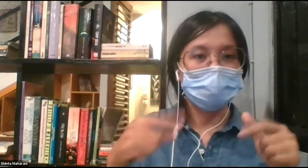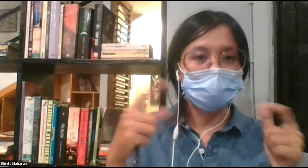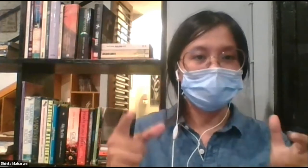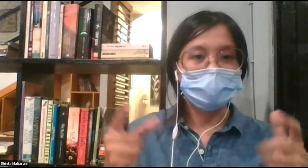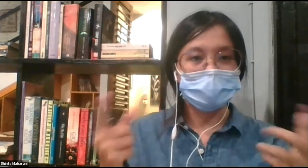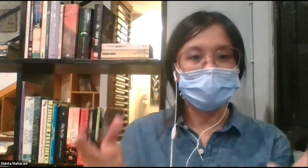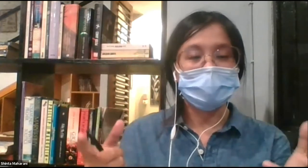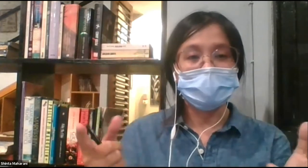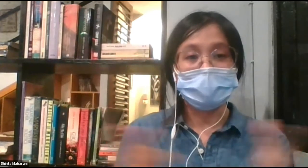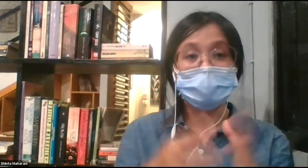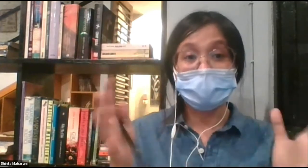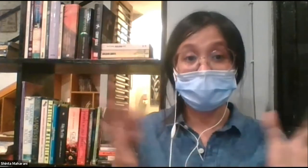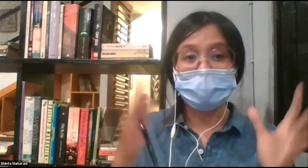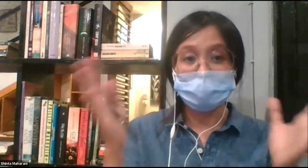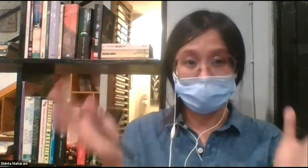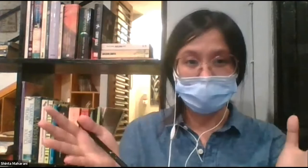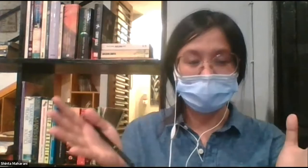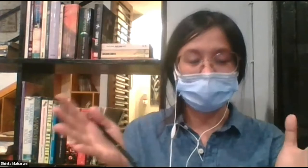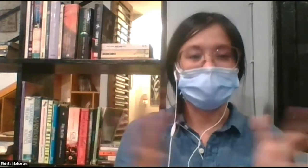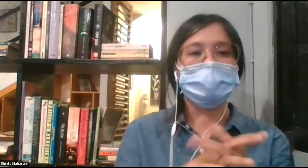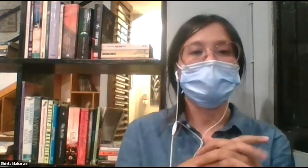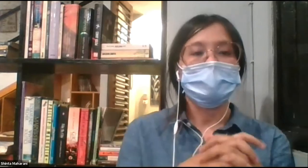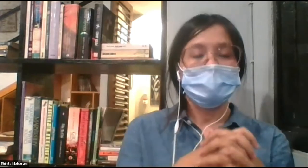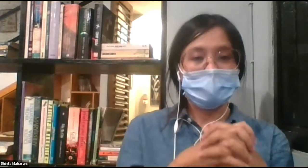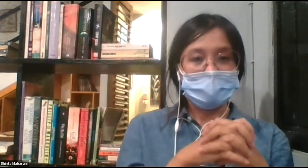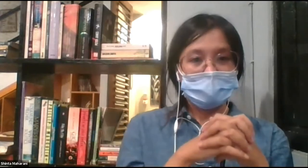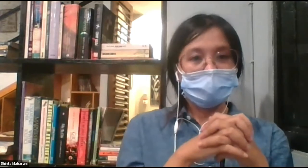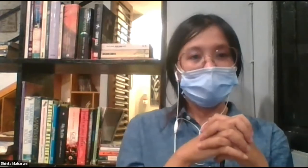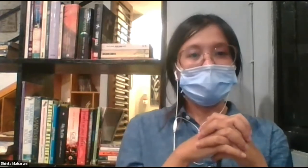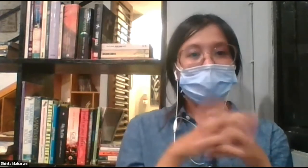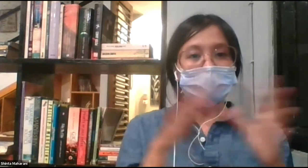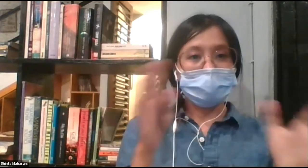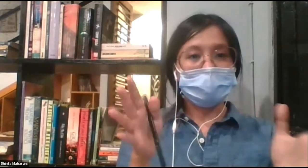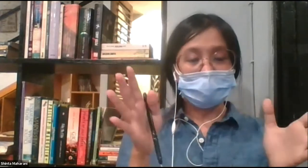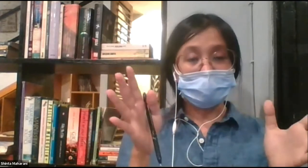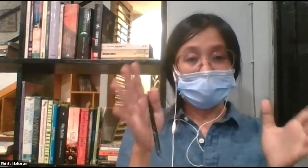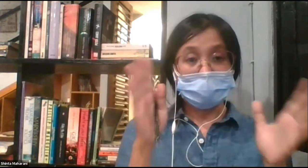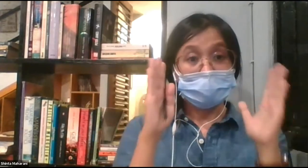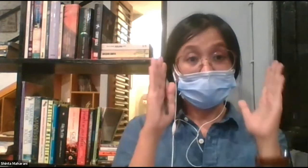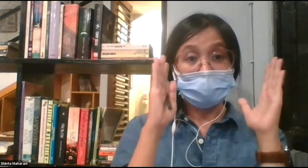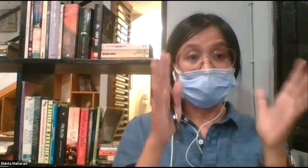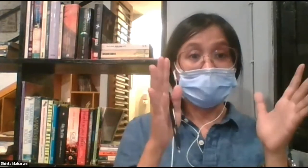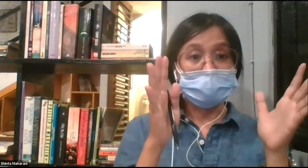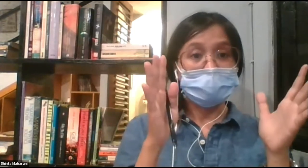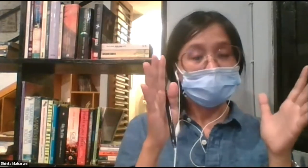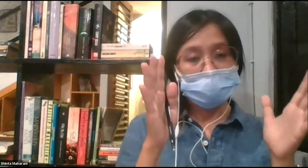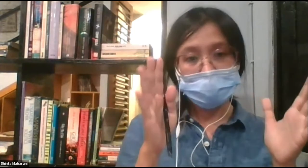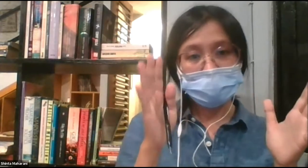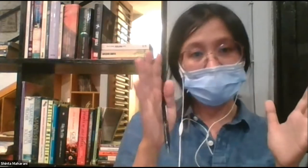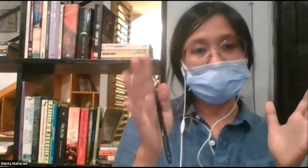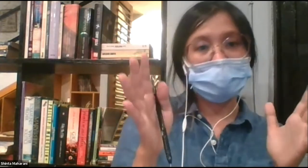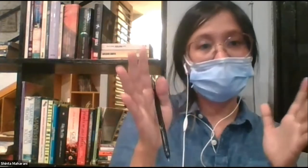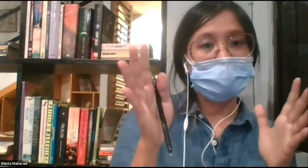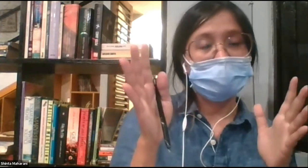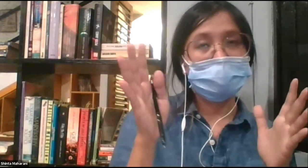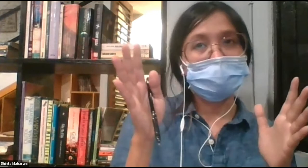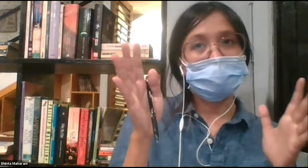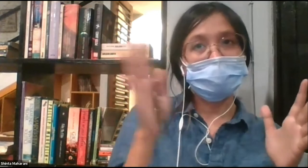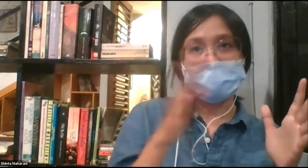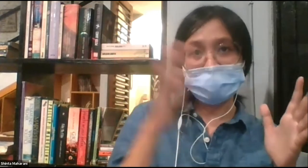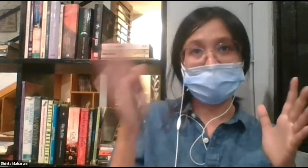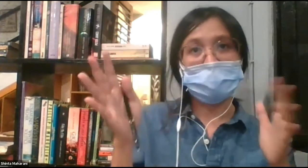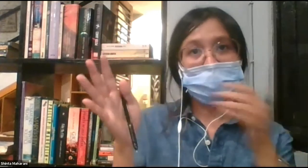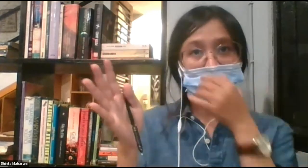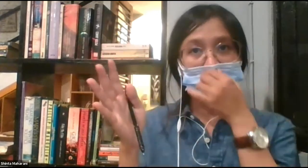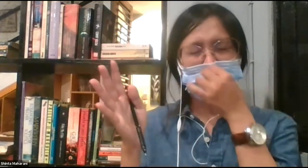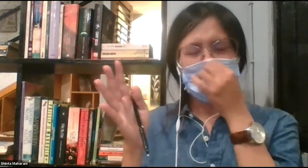tulisan itu misalnya menjadi perhatian publik misalnya. Untuk mengukur bahwa sebuah tulisan itu misalnya